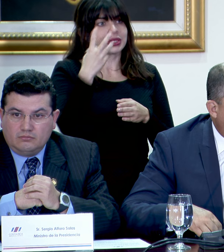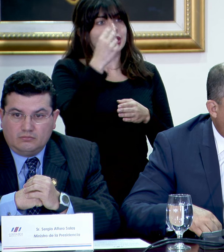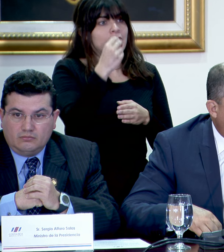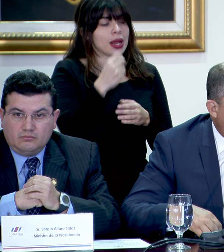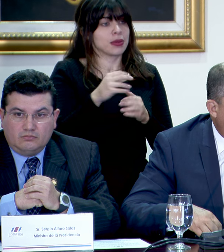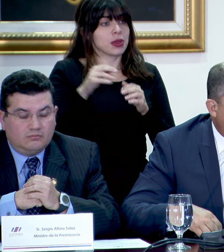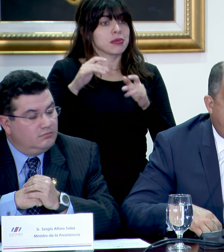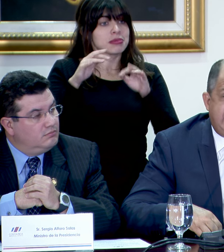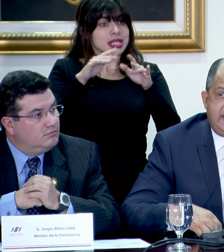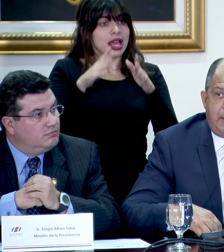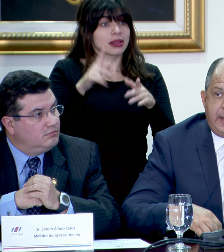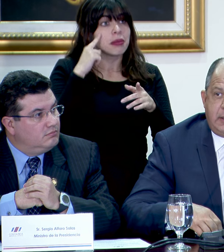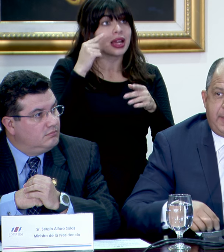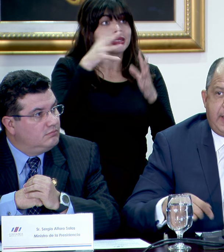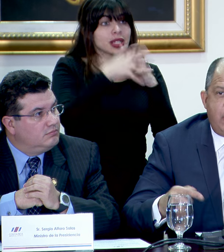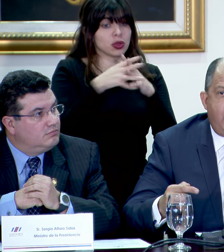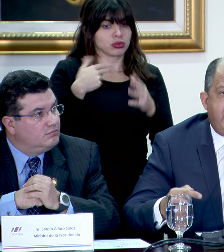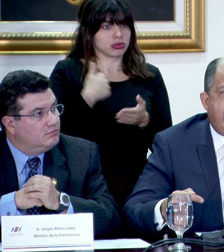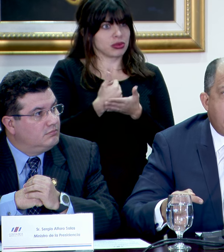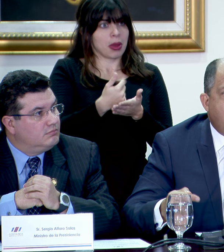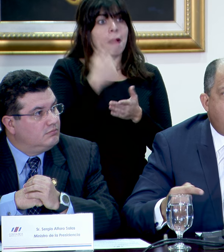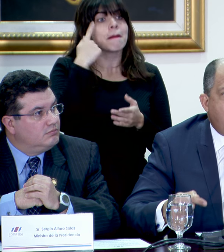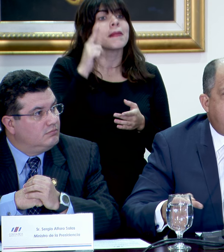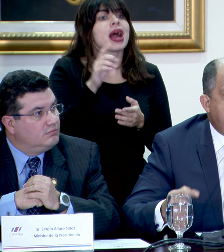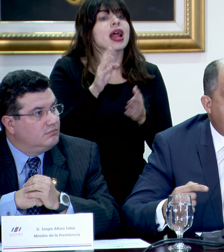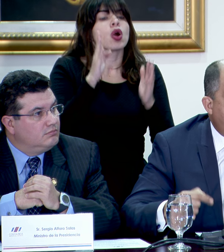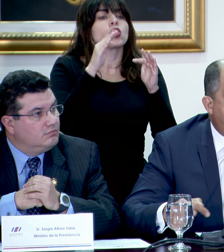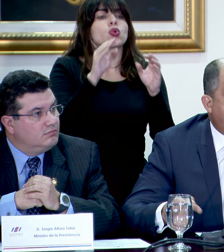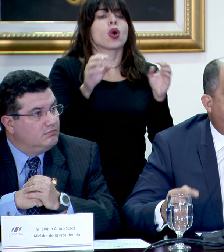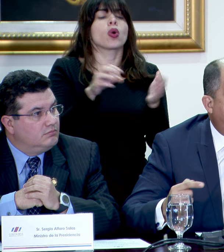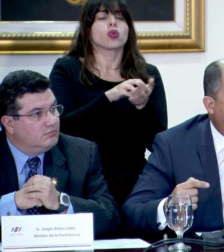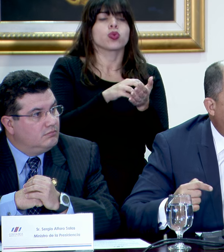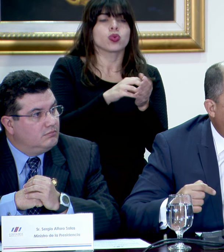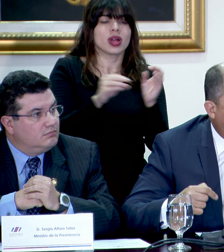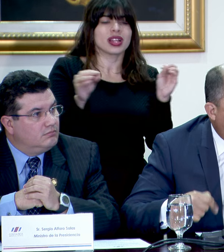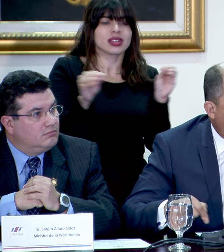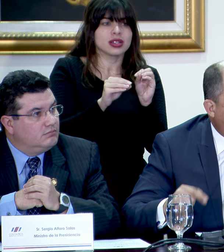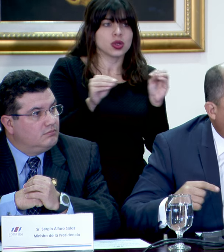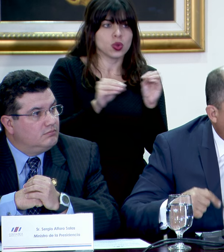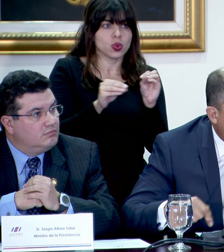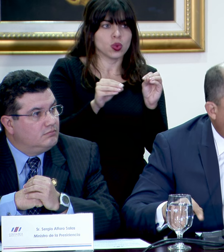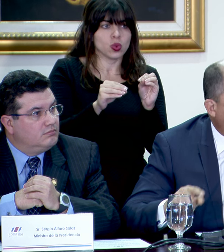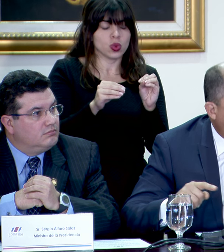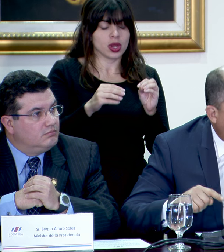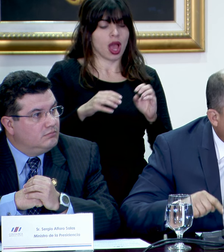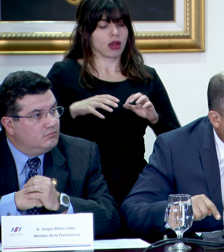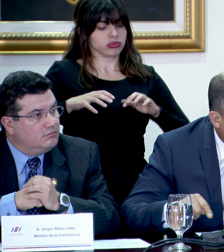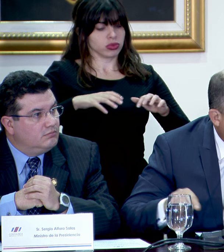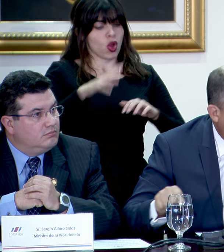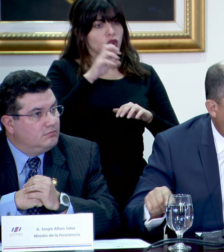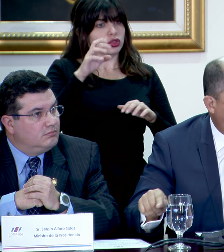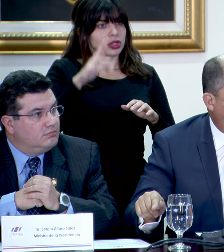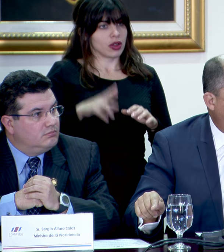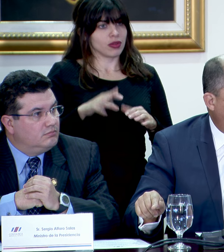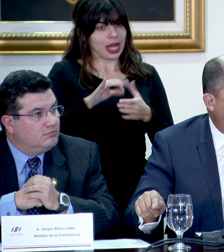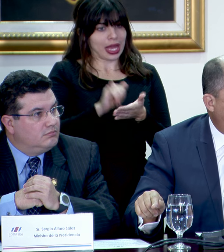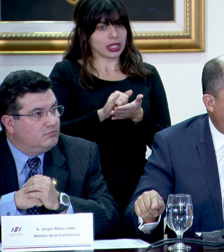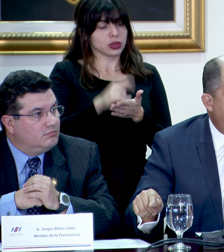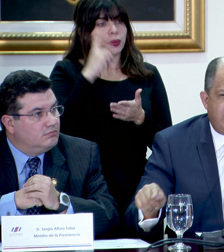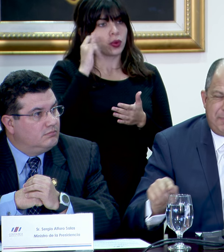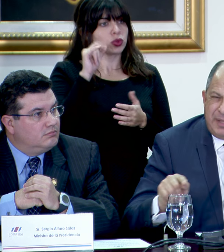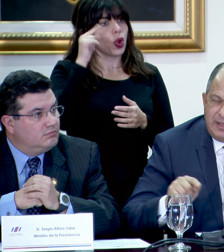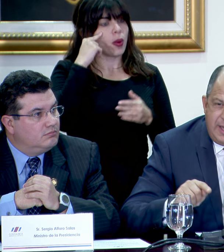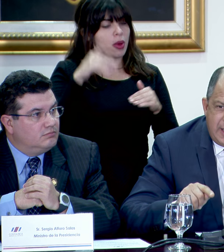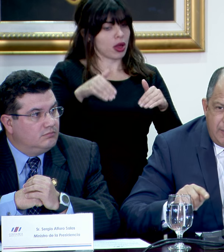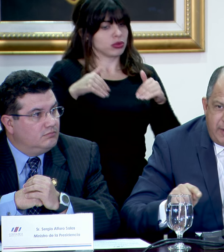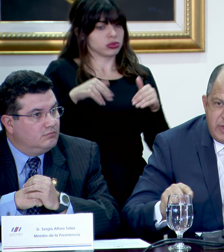a los Estados Unidos, precisamente para que no hubiera duda ninguna sobre la actuación de Costa Rica en esto. Que